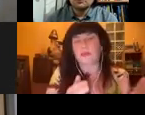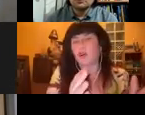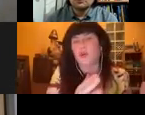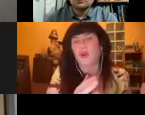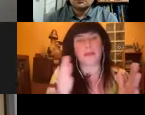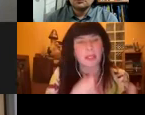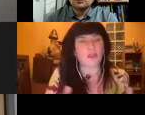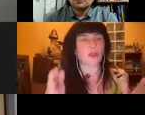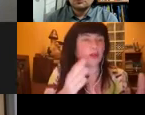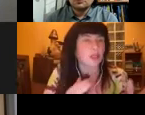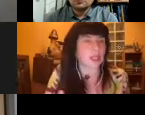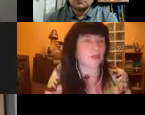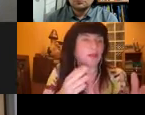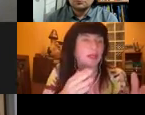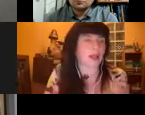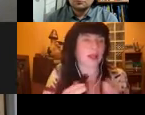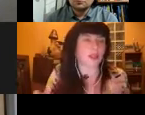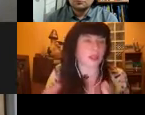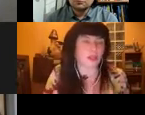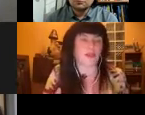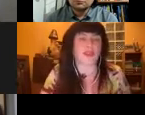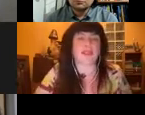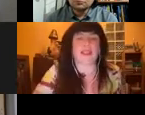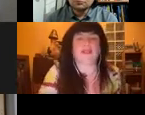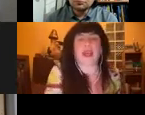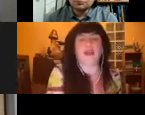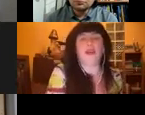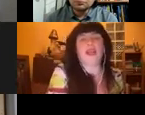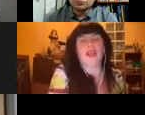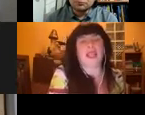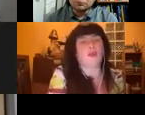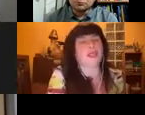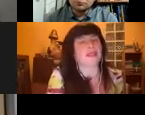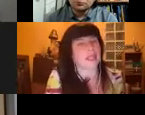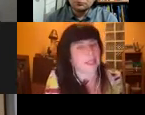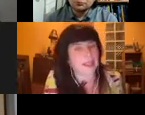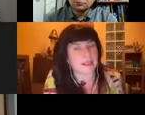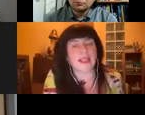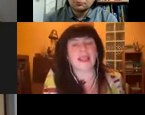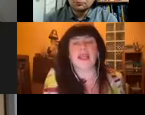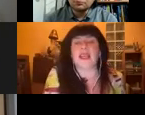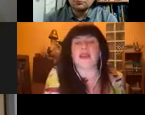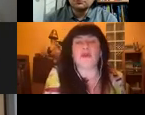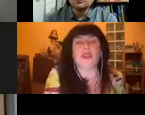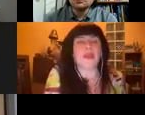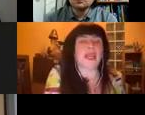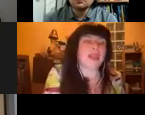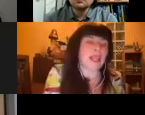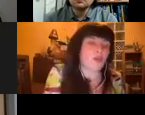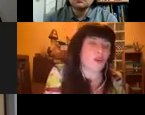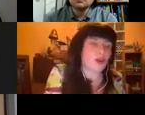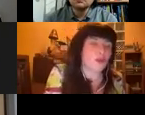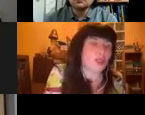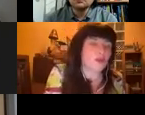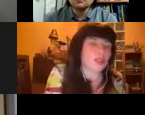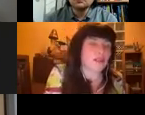observado como elementos constitutivos, gramaticales constitutivos del significado en lengua de señas. Vimos también que habían